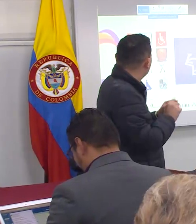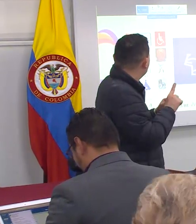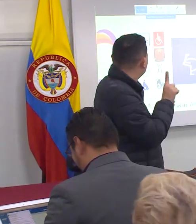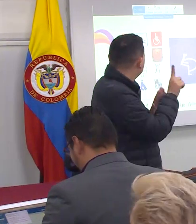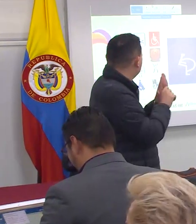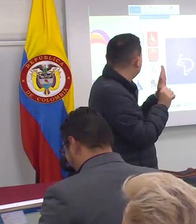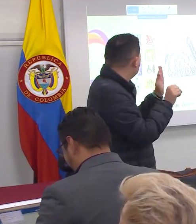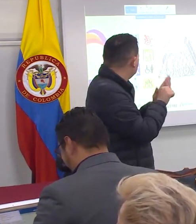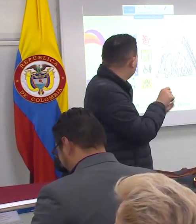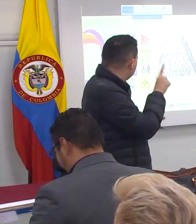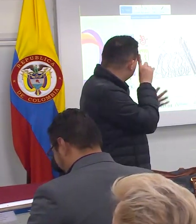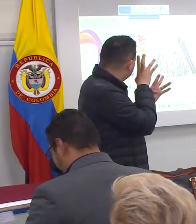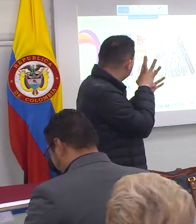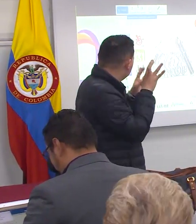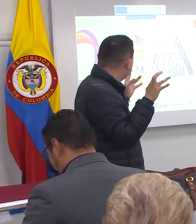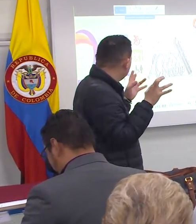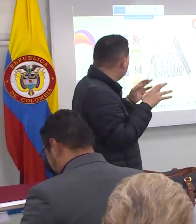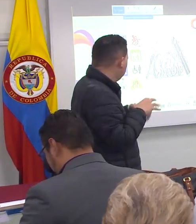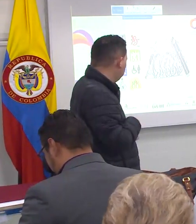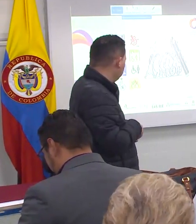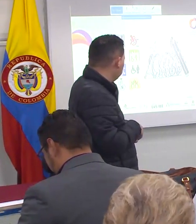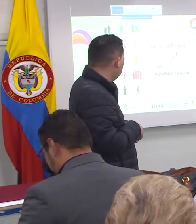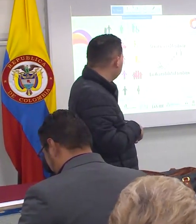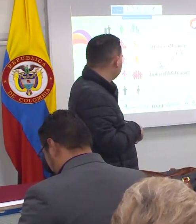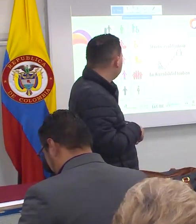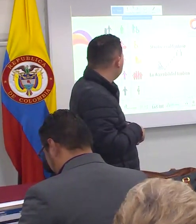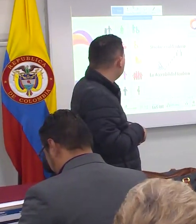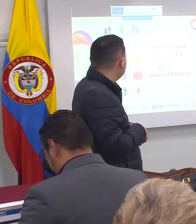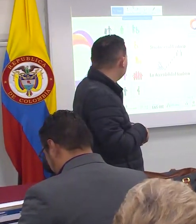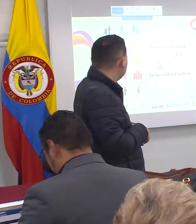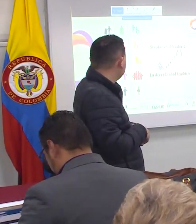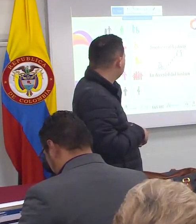personas se imaginan cómo es llegar a ser accesible